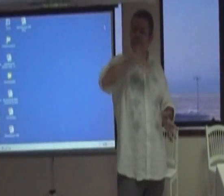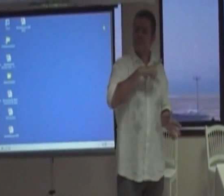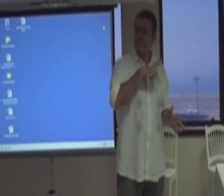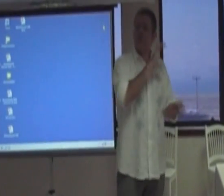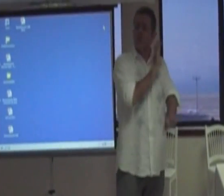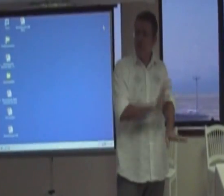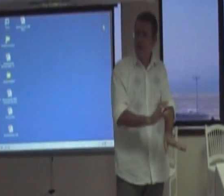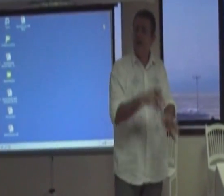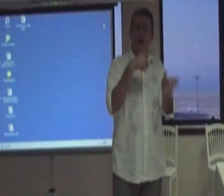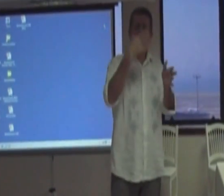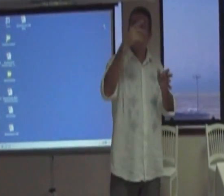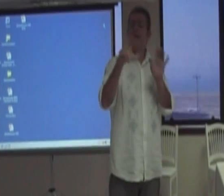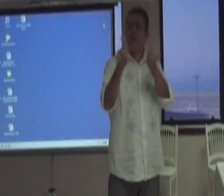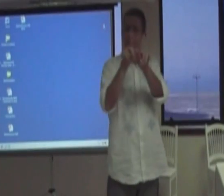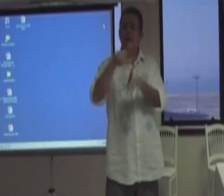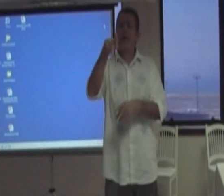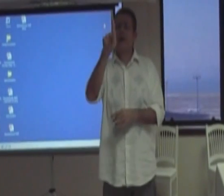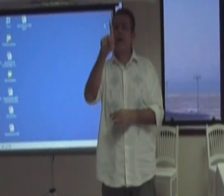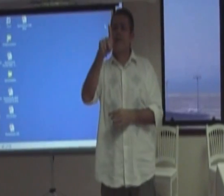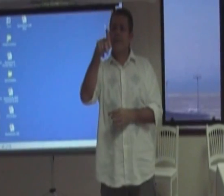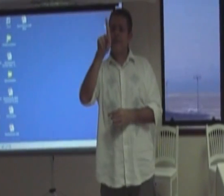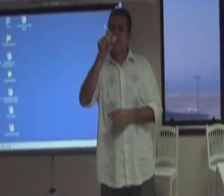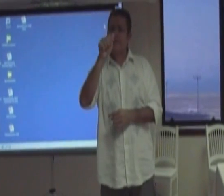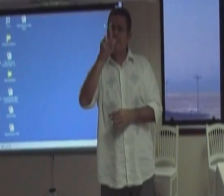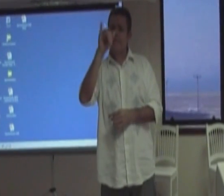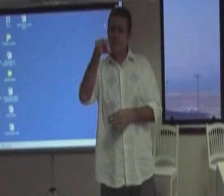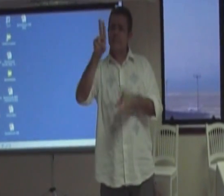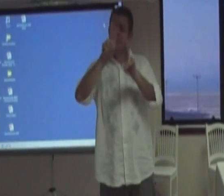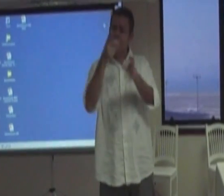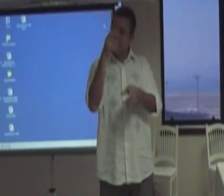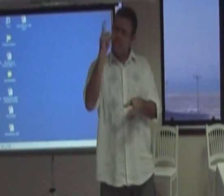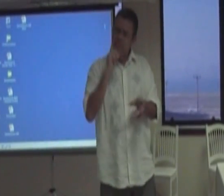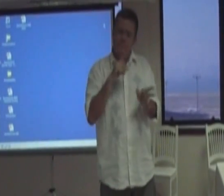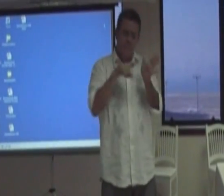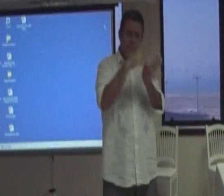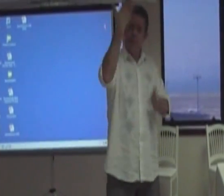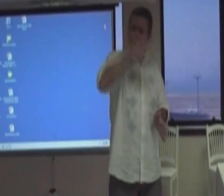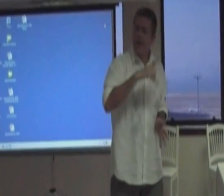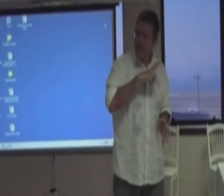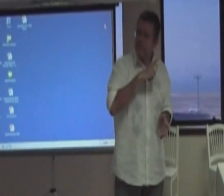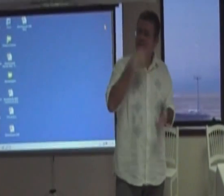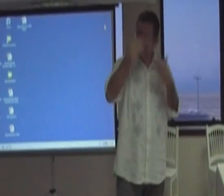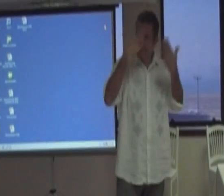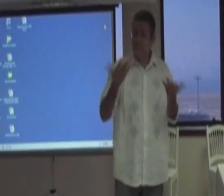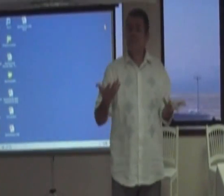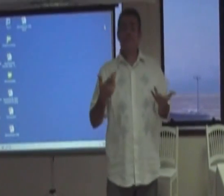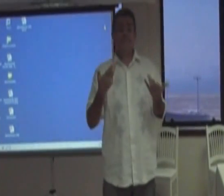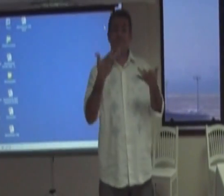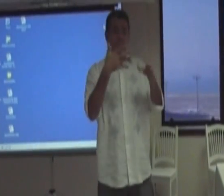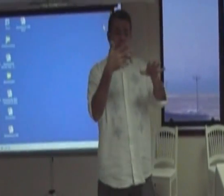nesses ambientes. E também vai pesquisando um pouco também sobre a Karen Bellin-Strobel, que é doutora surda, e ela pesquisa sobre a cultura